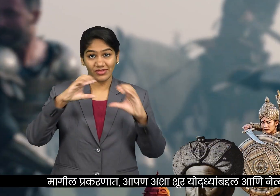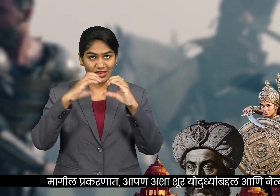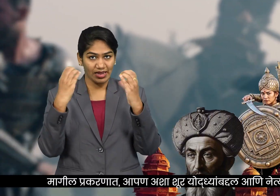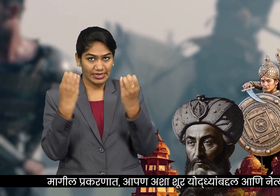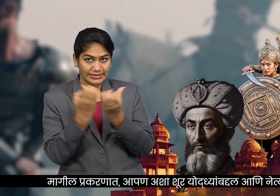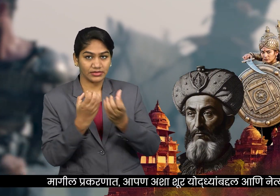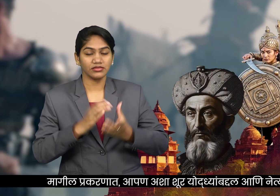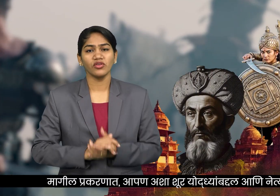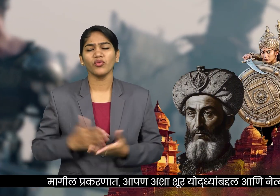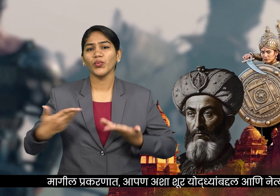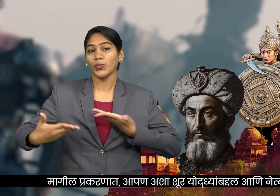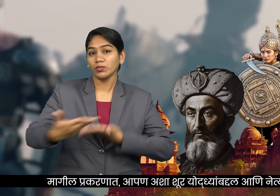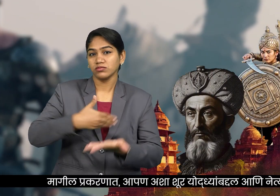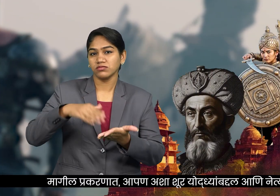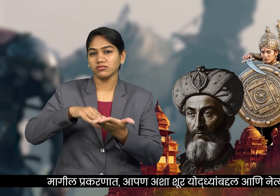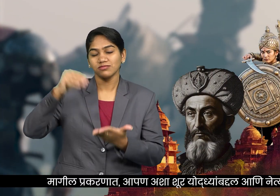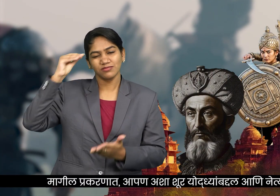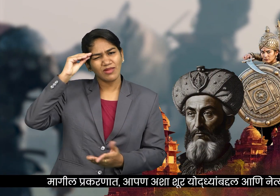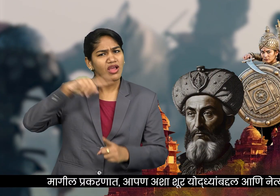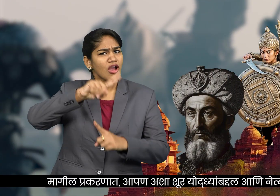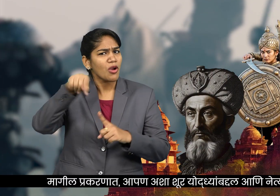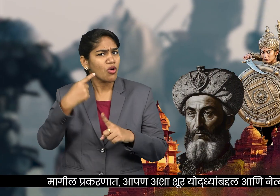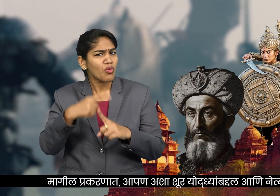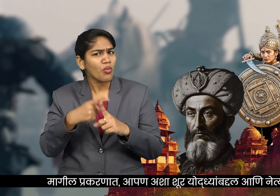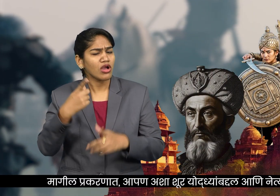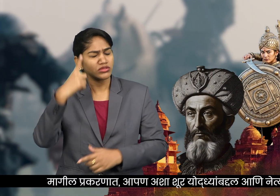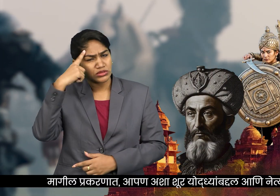मागील प्रकरणात आपण आशा सुरू